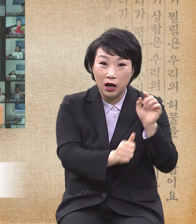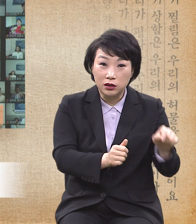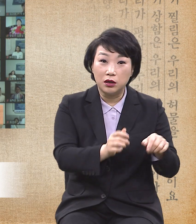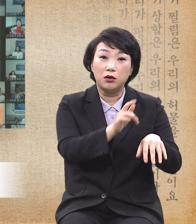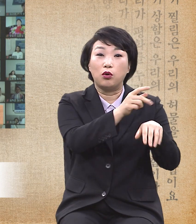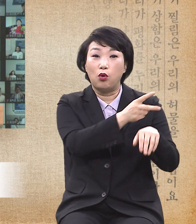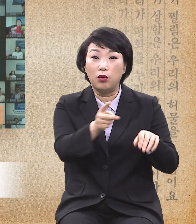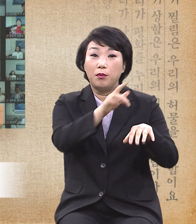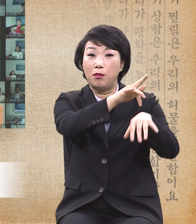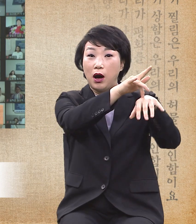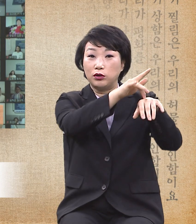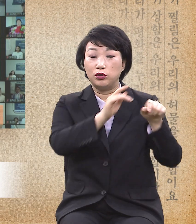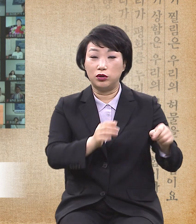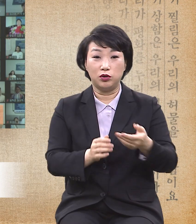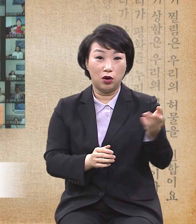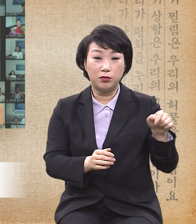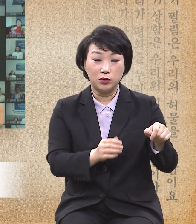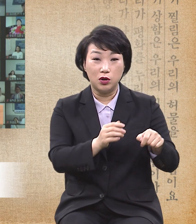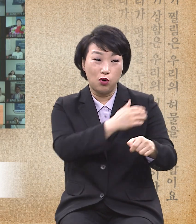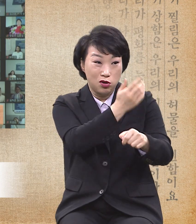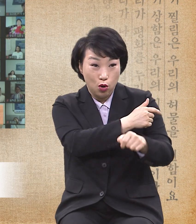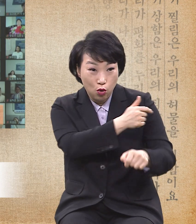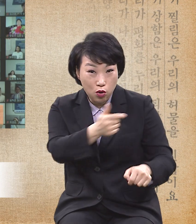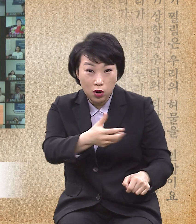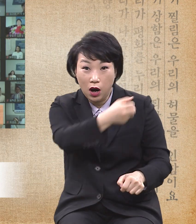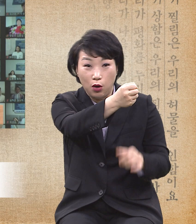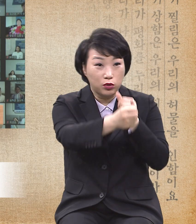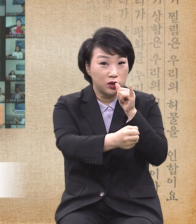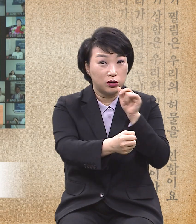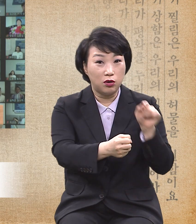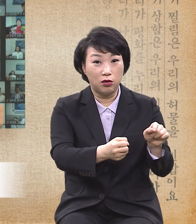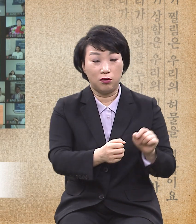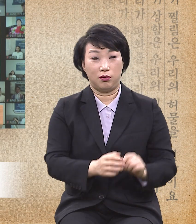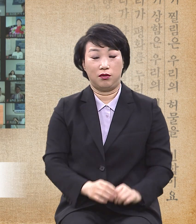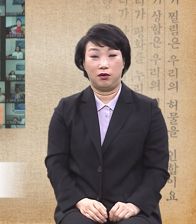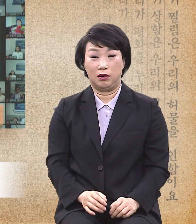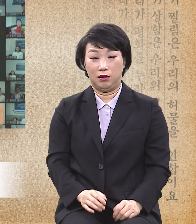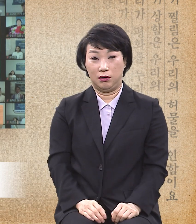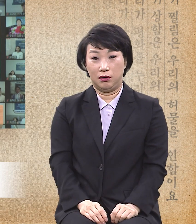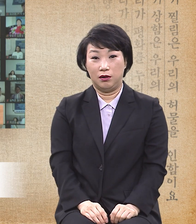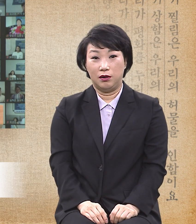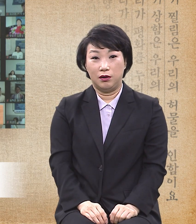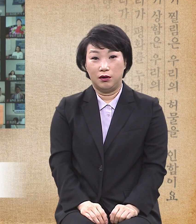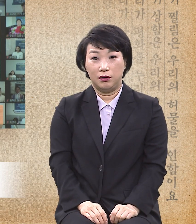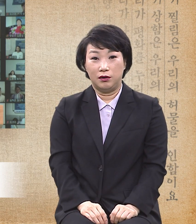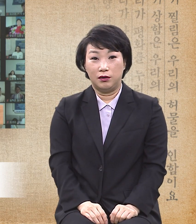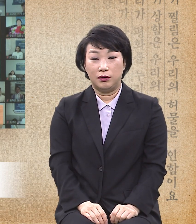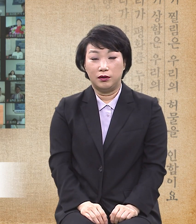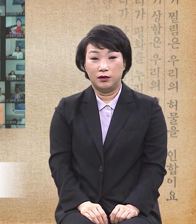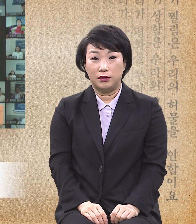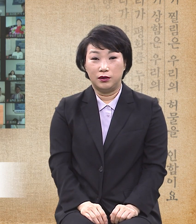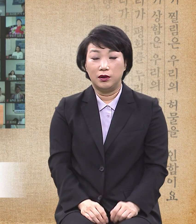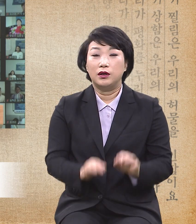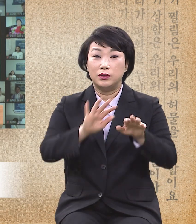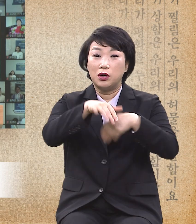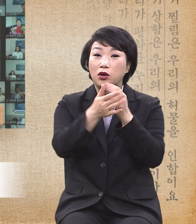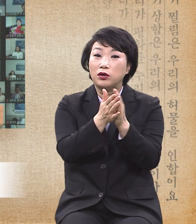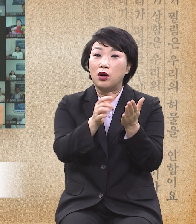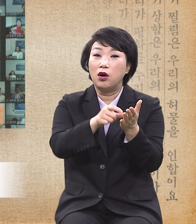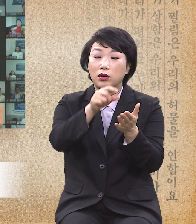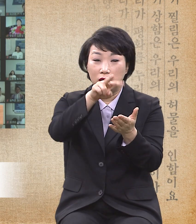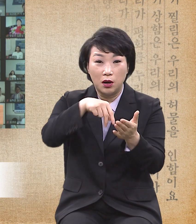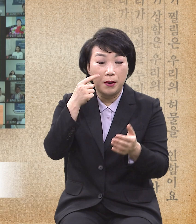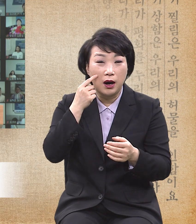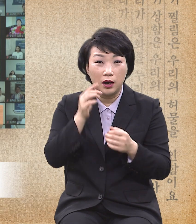마귀니까 그런 어마어마한 권세를 가지고 있는 그가 유다서